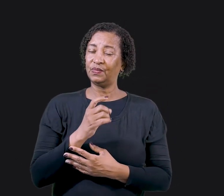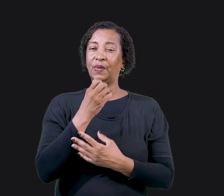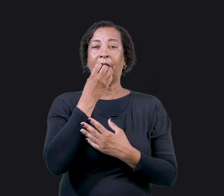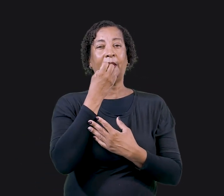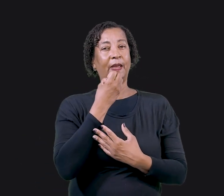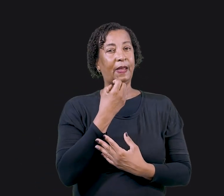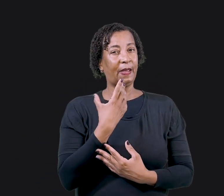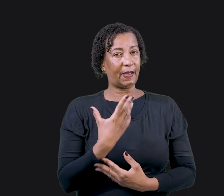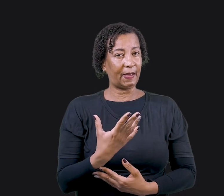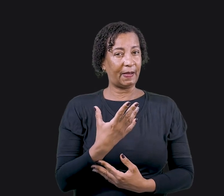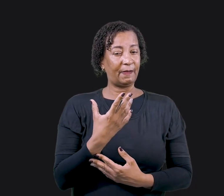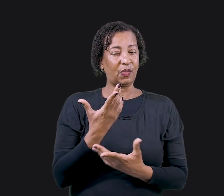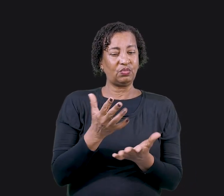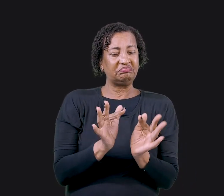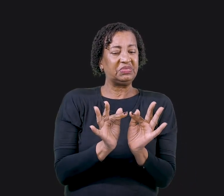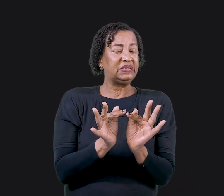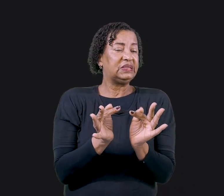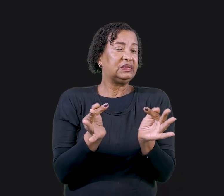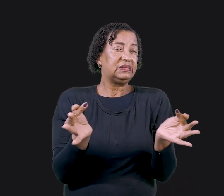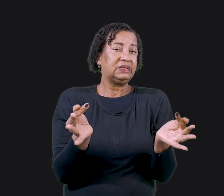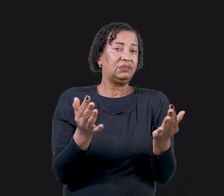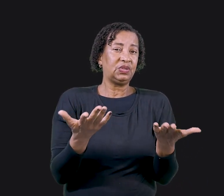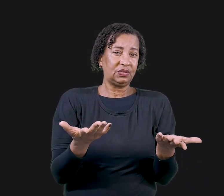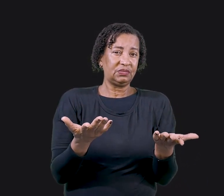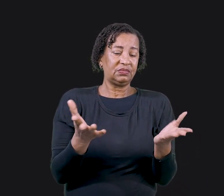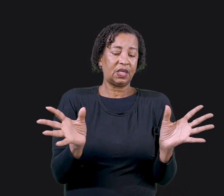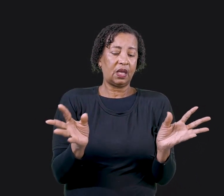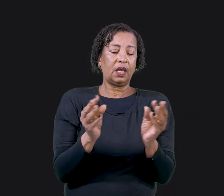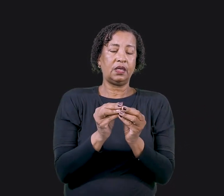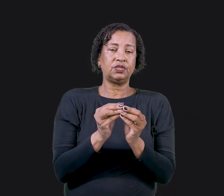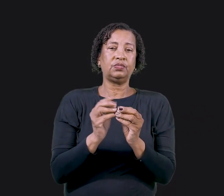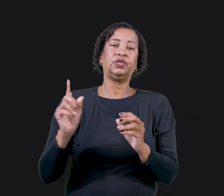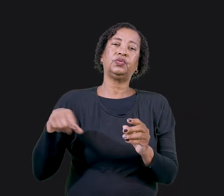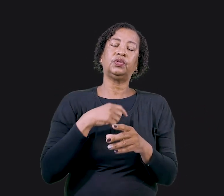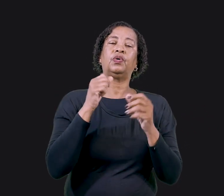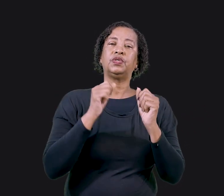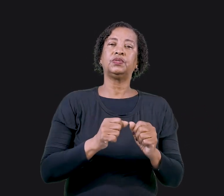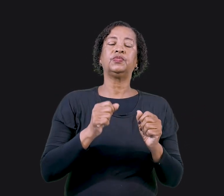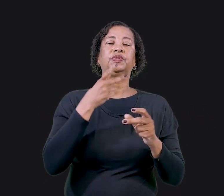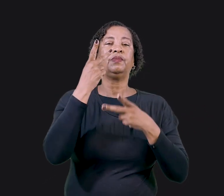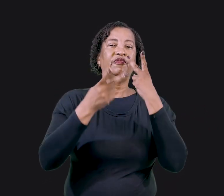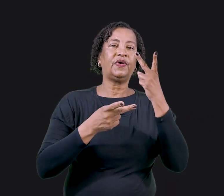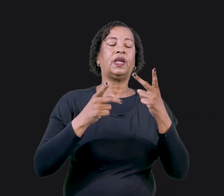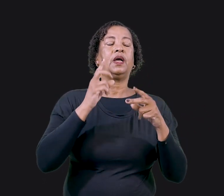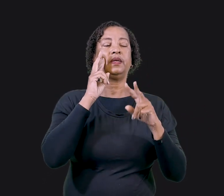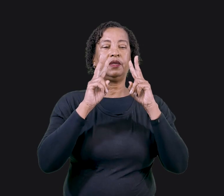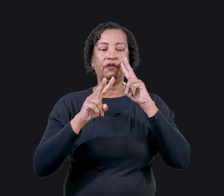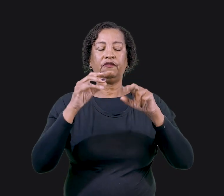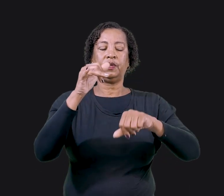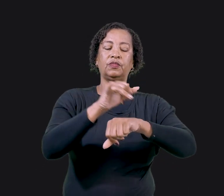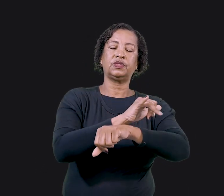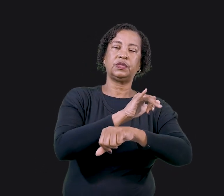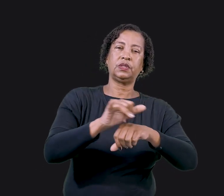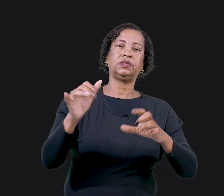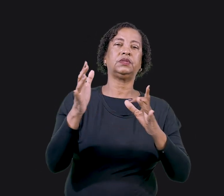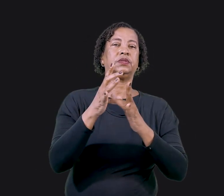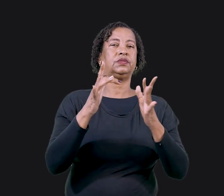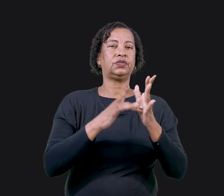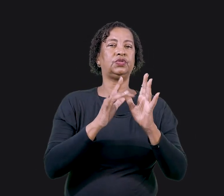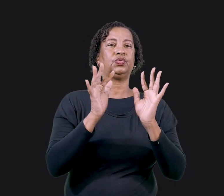não é pouco? Não é raso e superficial? Resumindo, podemos dizer que vemos a estratégia de